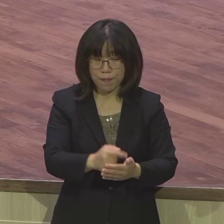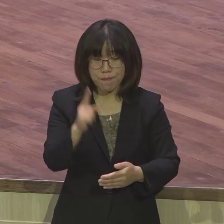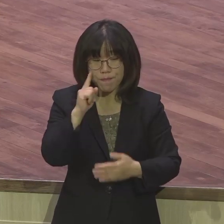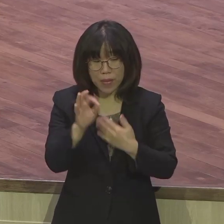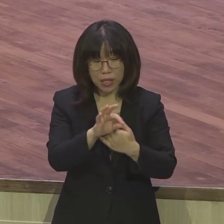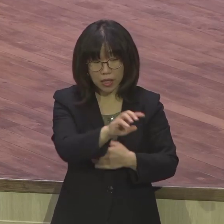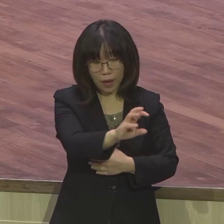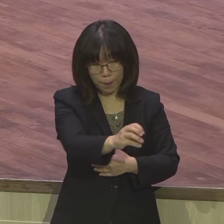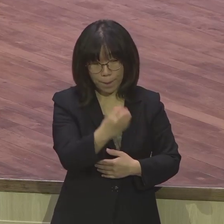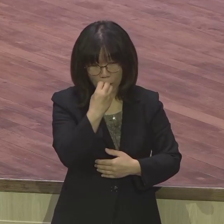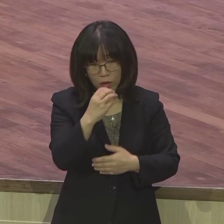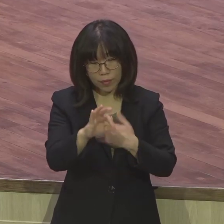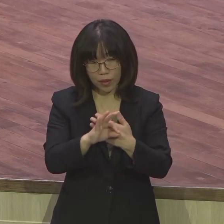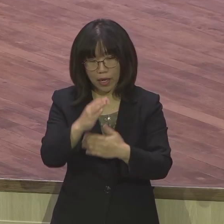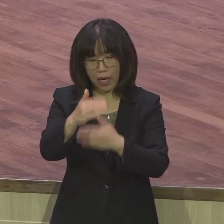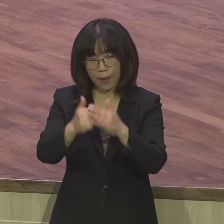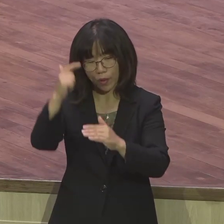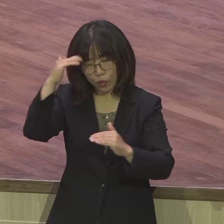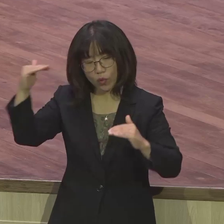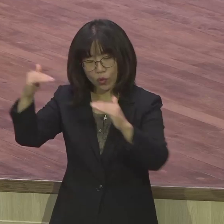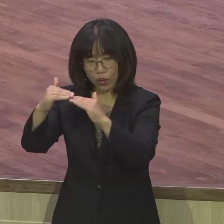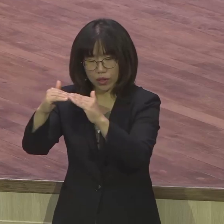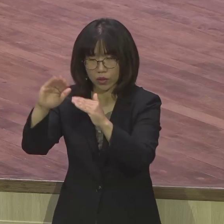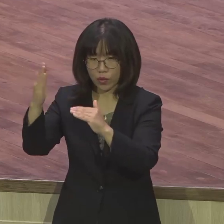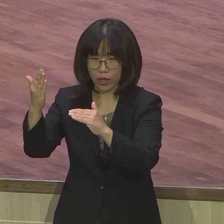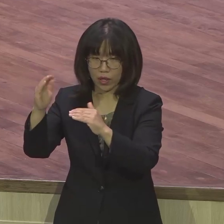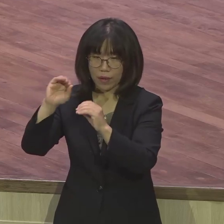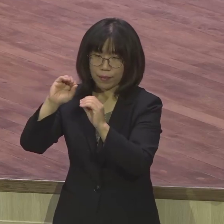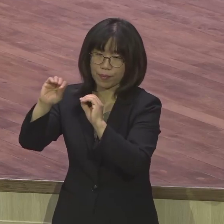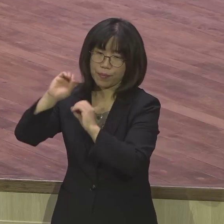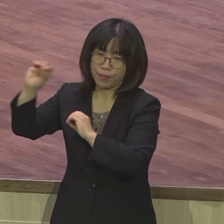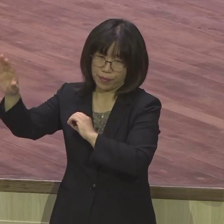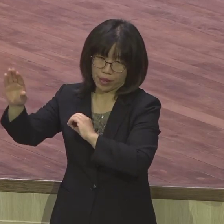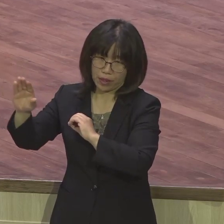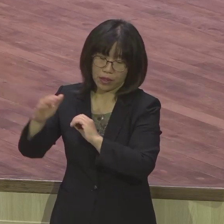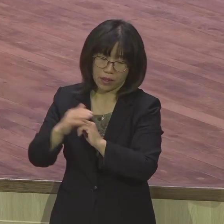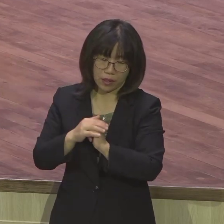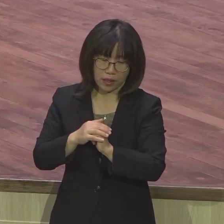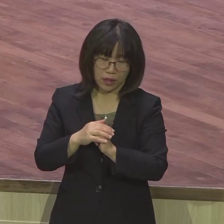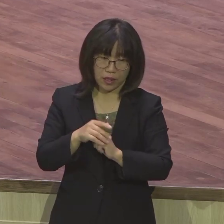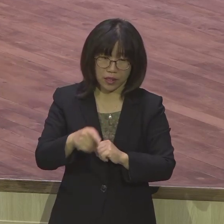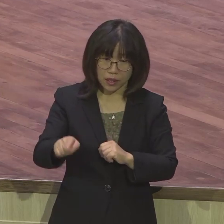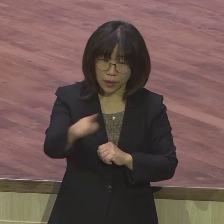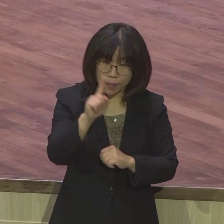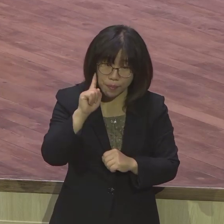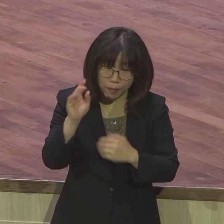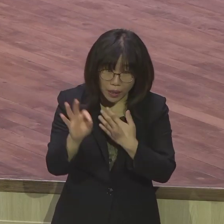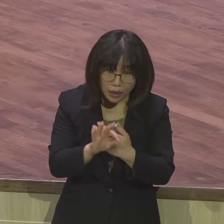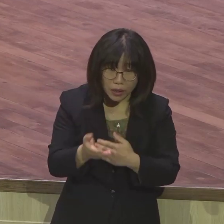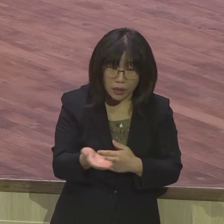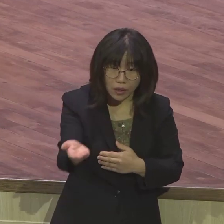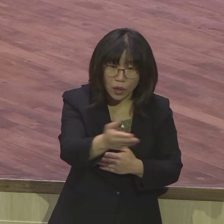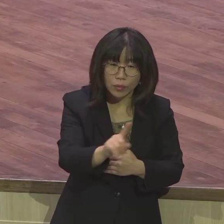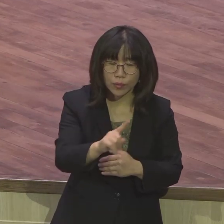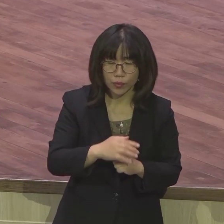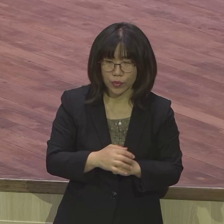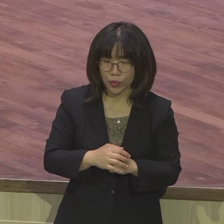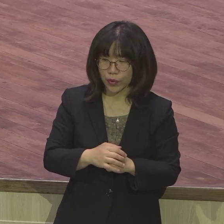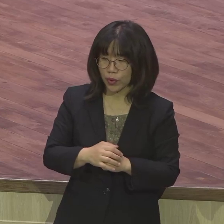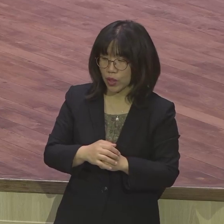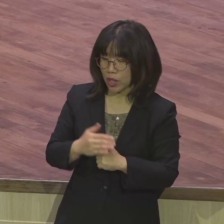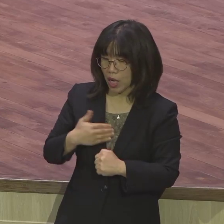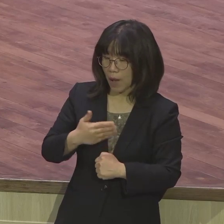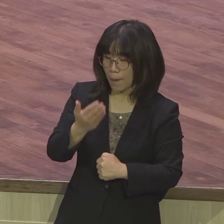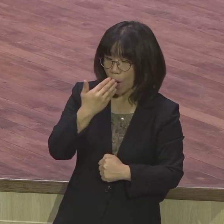여러분 같았으면 어떻게 얘기했어야 돼요? 먹으면 죽는다. 그리고 하나님처럼 된다.